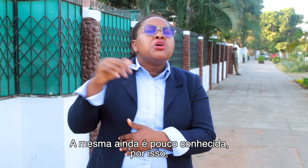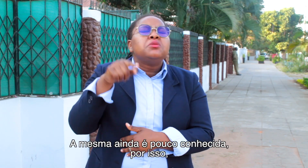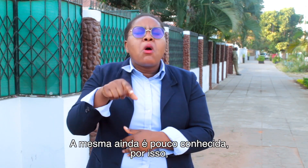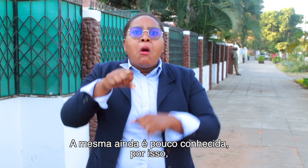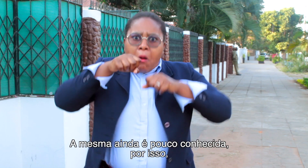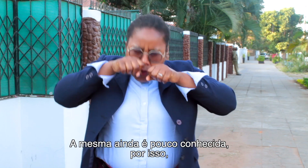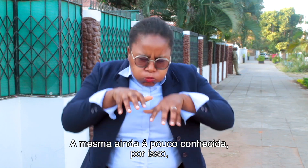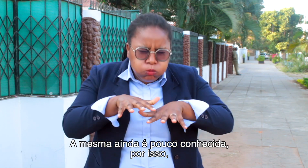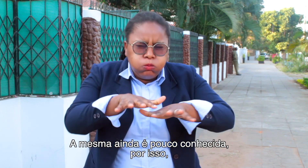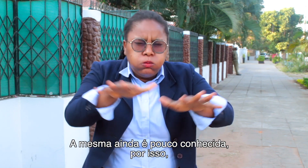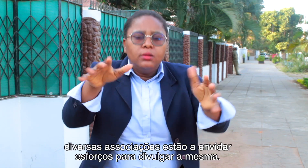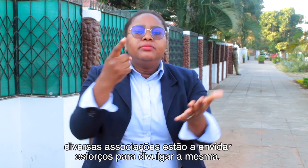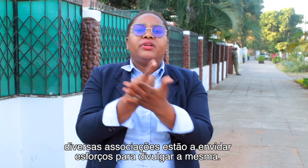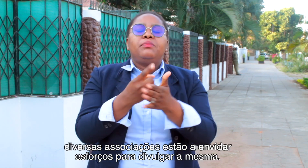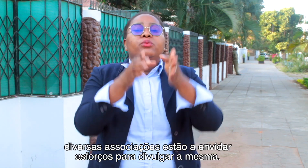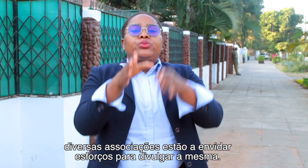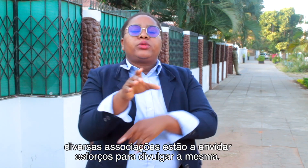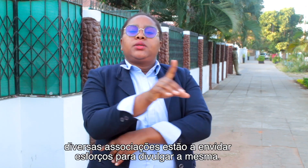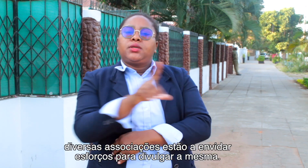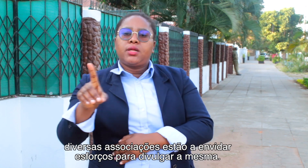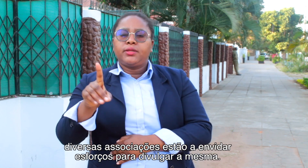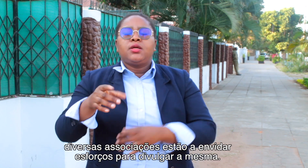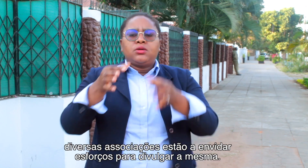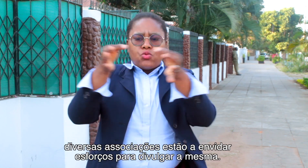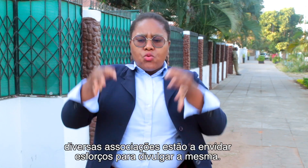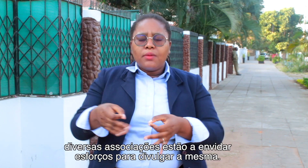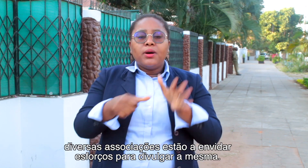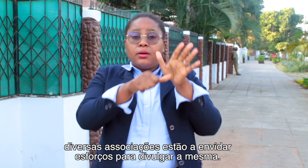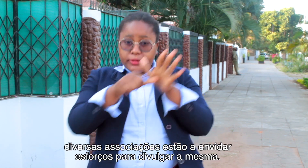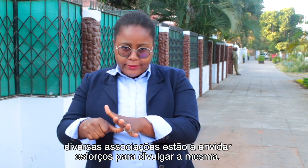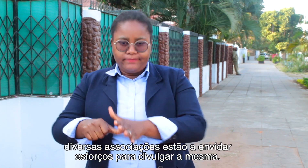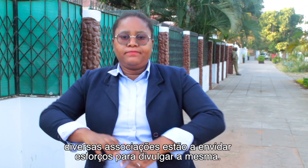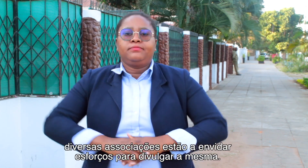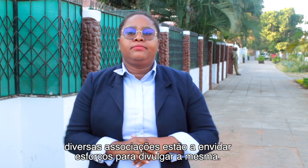conhecida. Por isso, diversas associações estão a envidar esforços para divulgar a mesma.